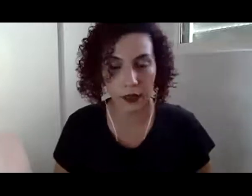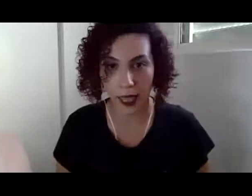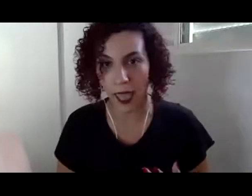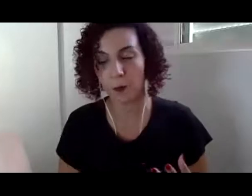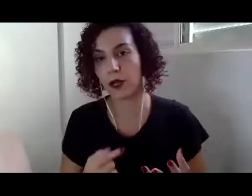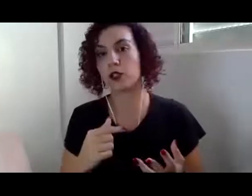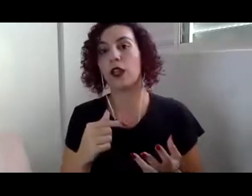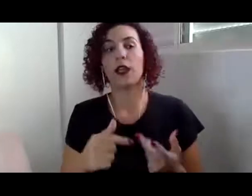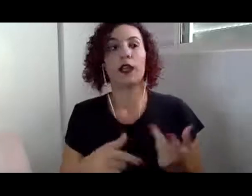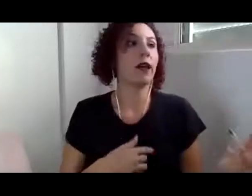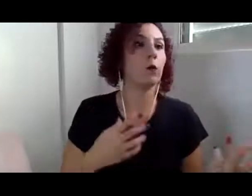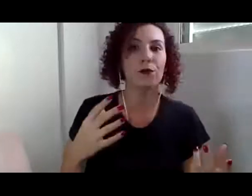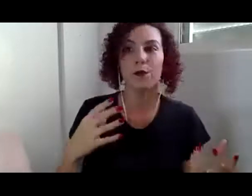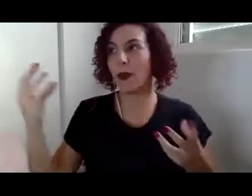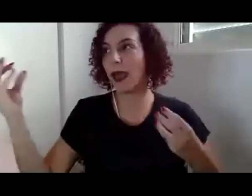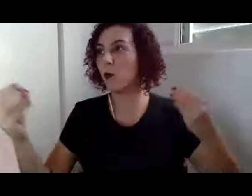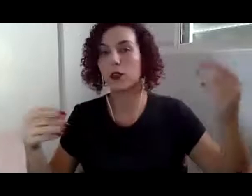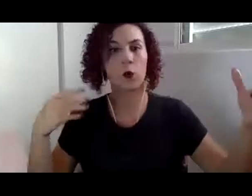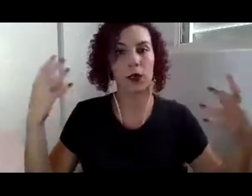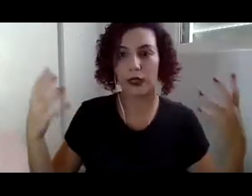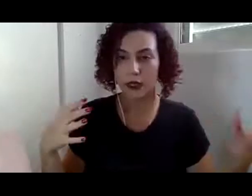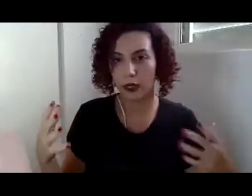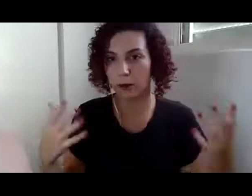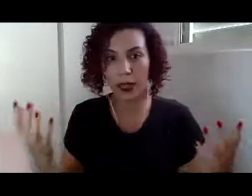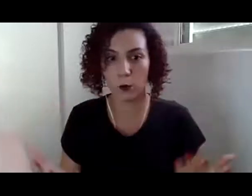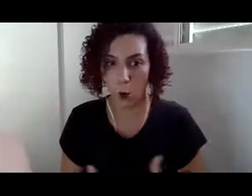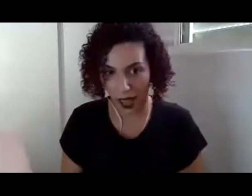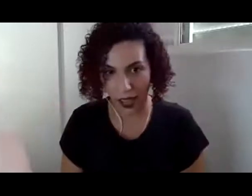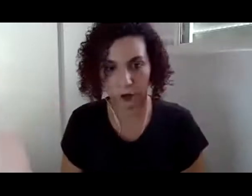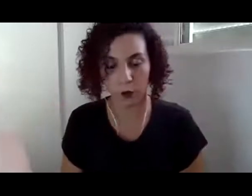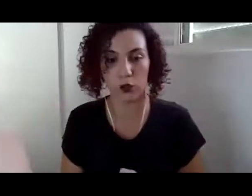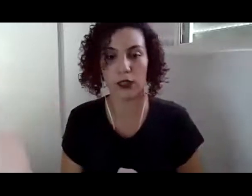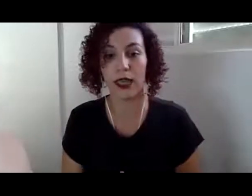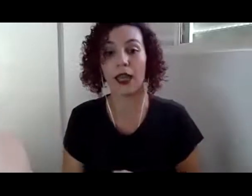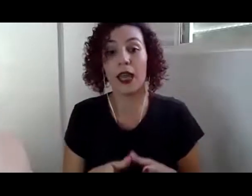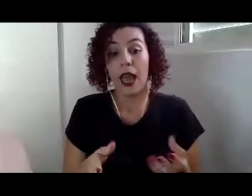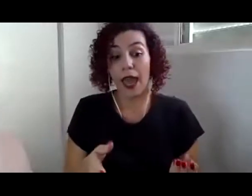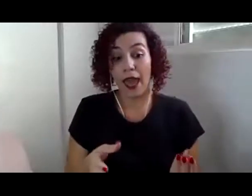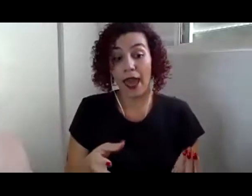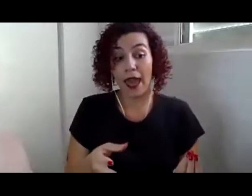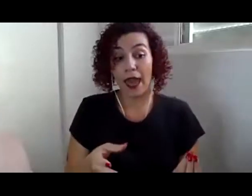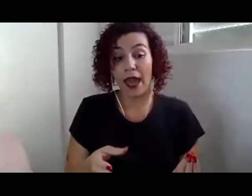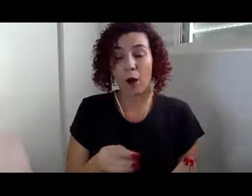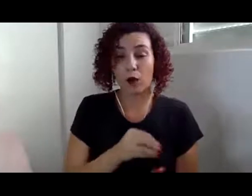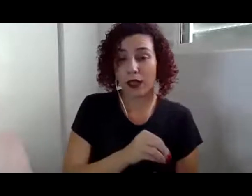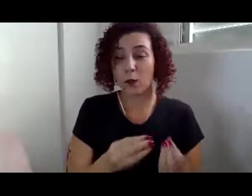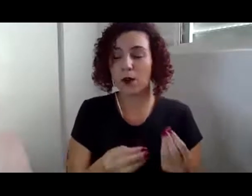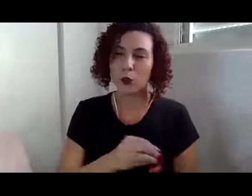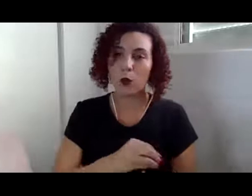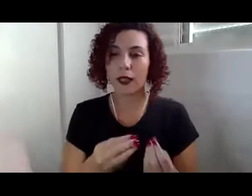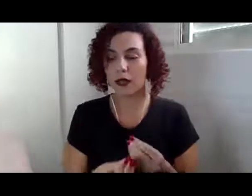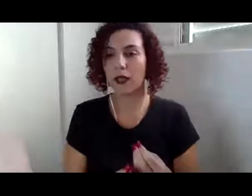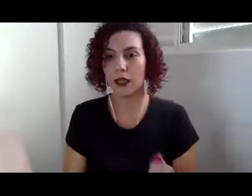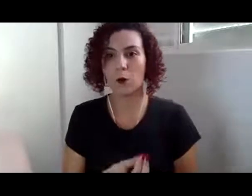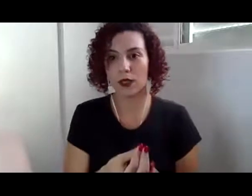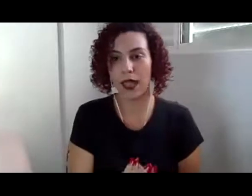sem intérprete, então pega umas coisas assim meio no ar, vamos dizer, acontece uma